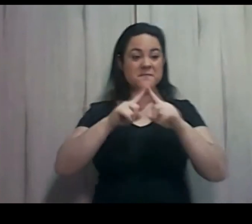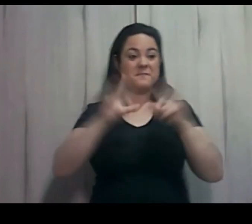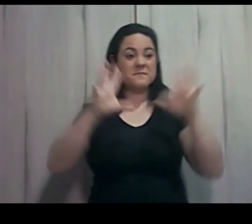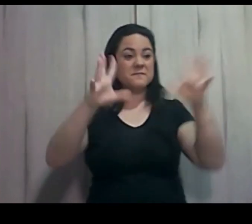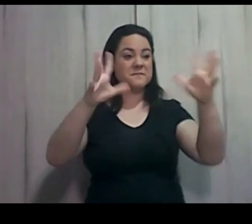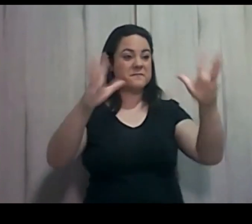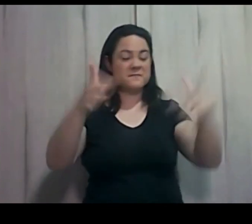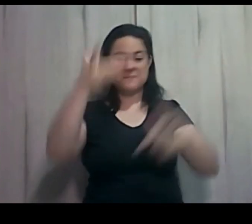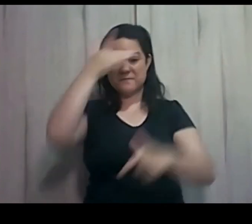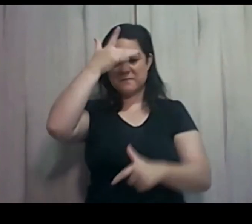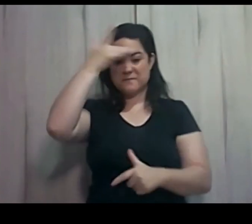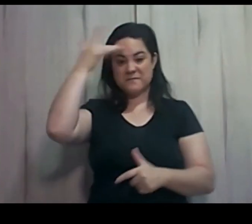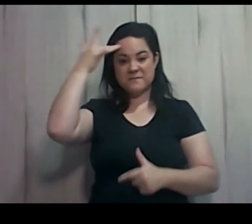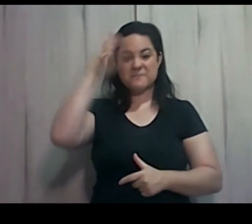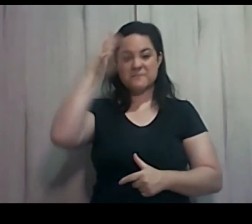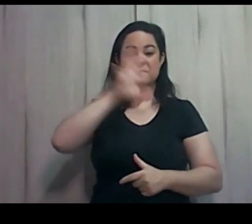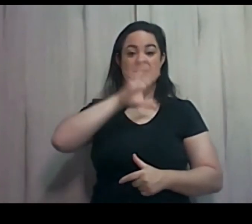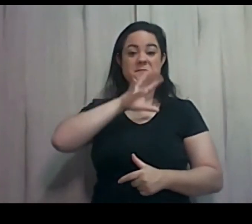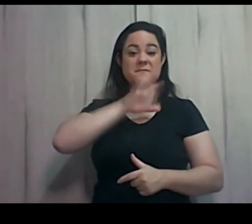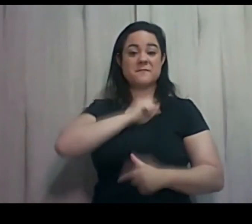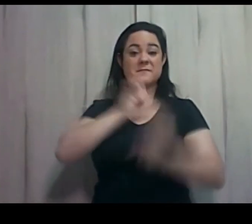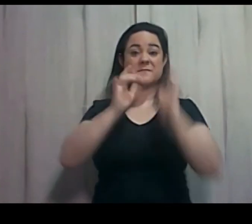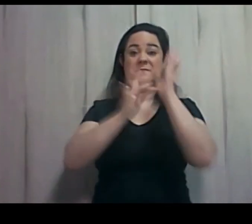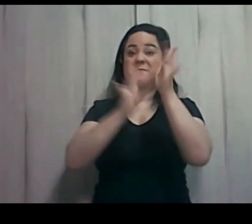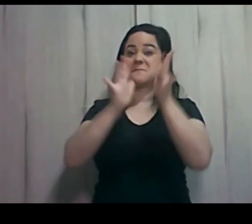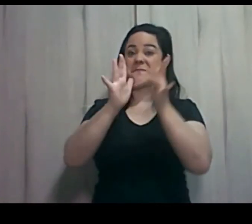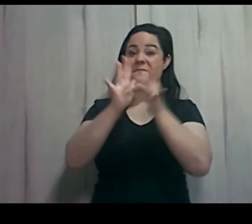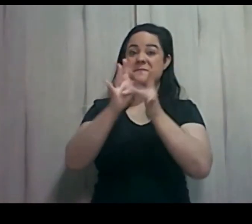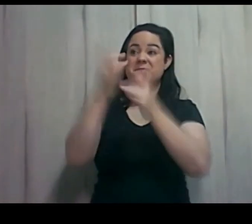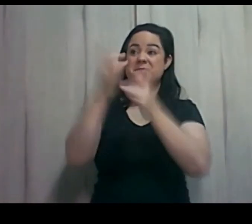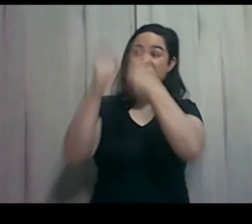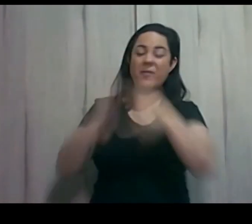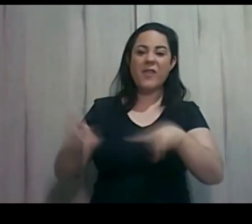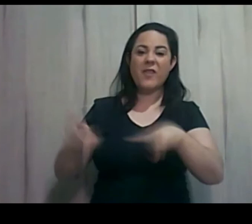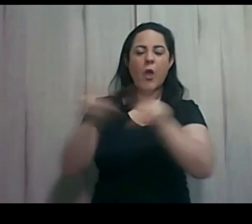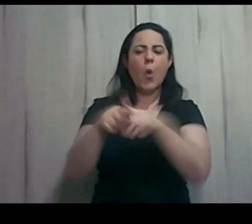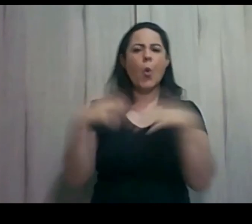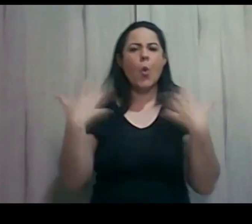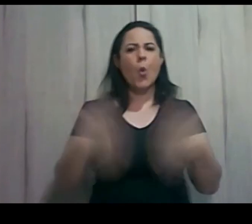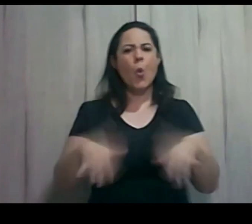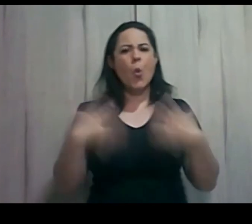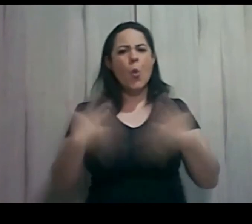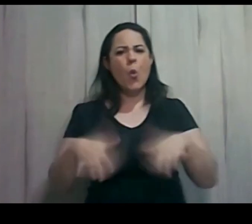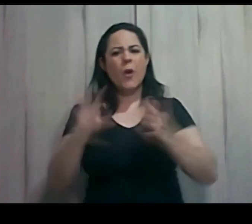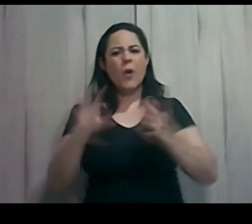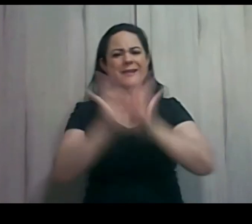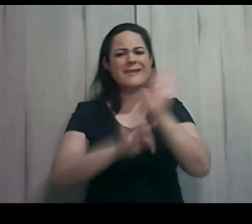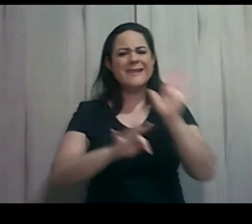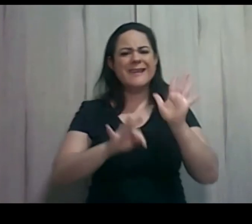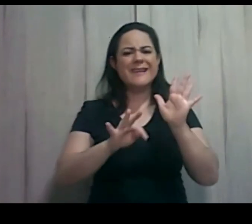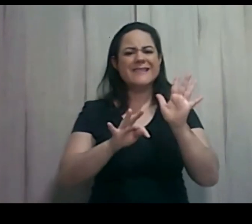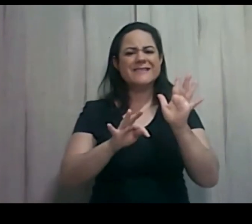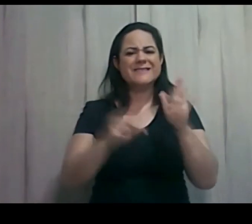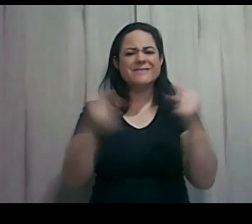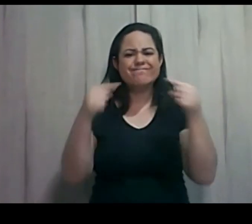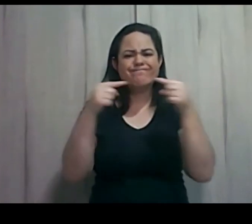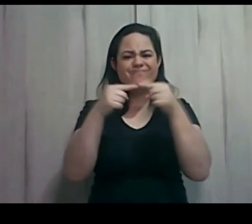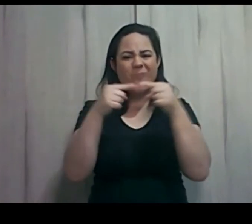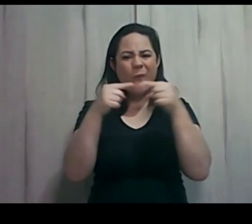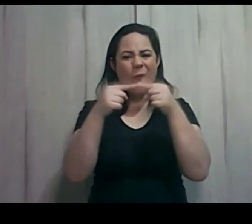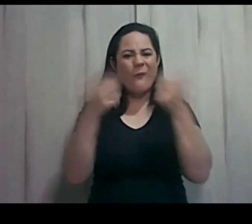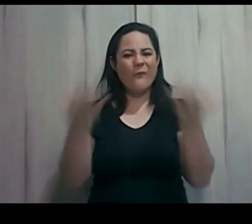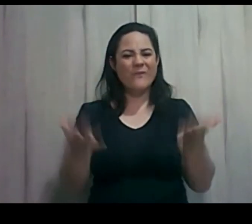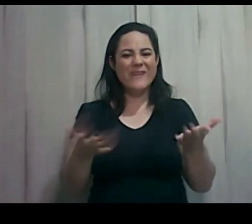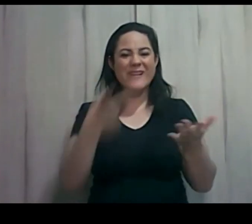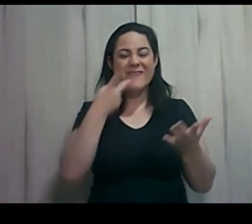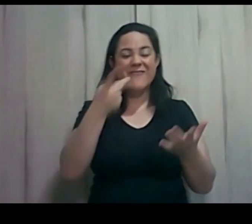que amarem a sua vinda. Olha como é que os textos se completam. O apóstolo Paulo vai dizer que aquele vai receber no final da corrida a